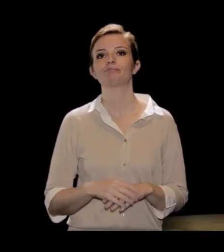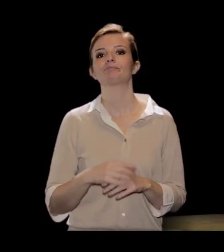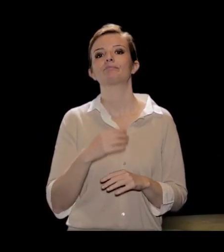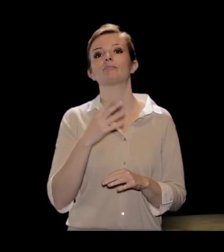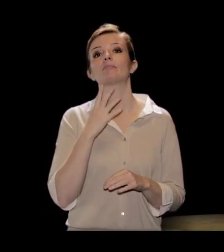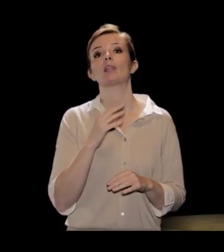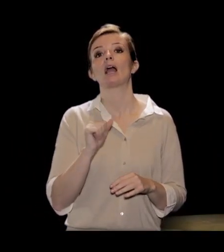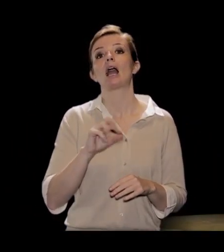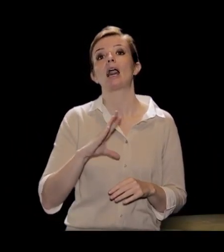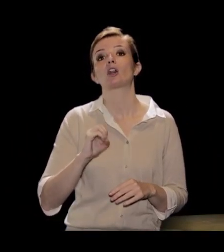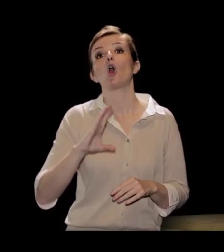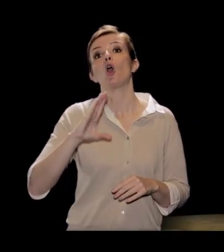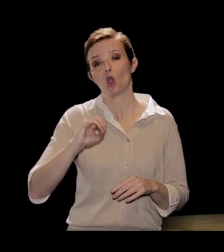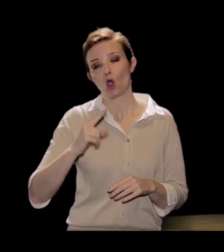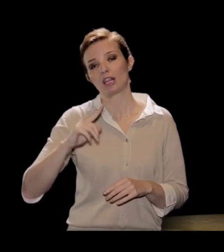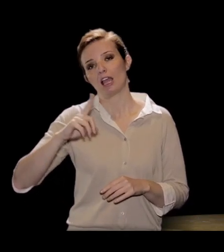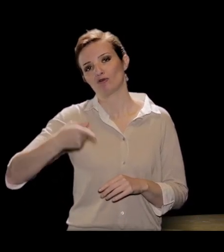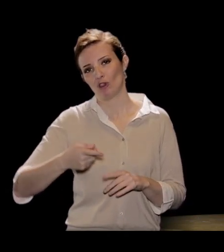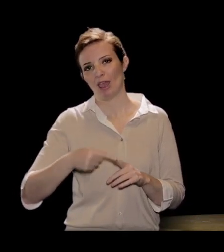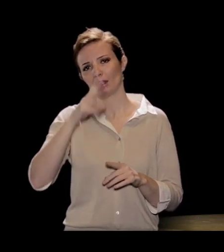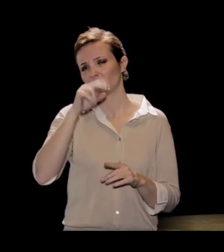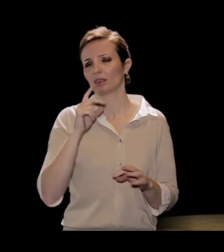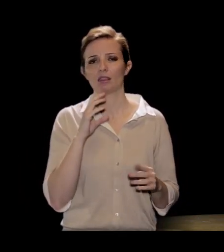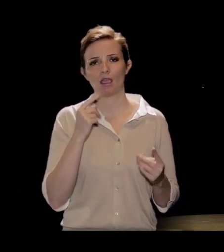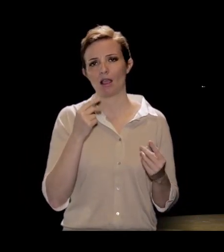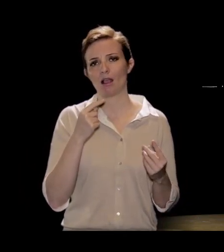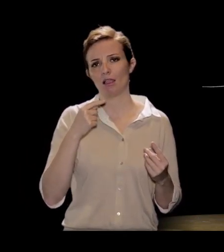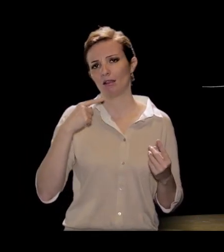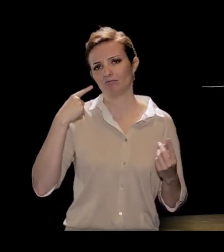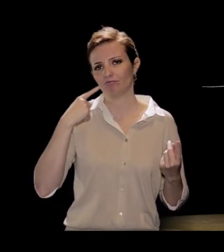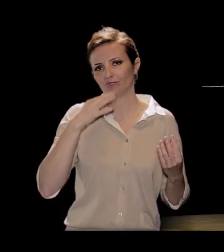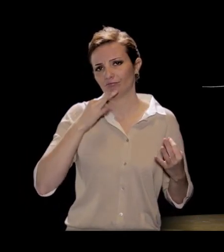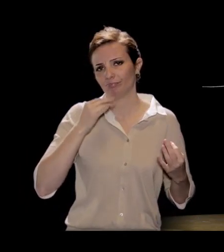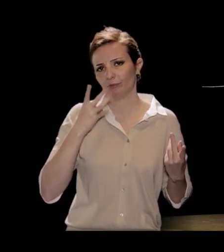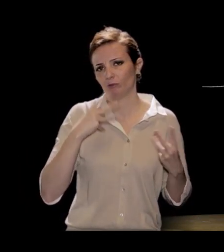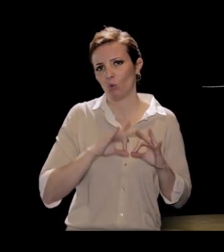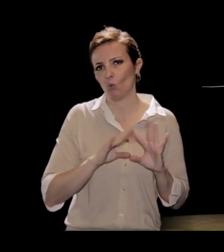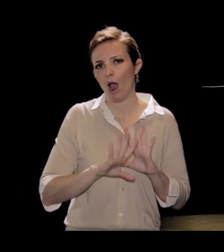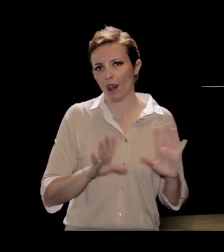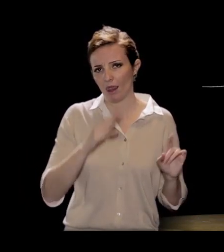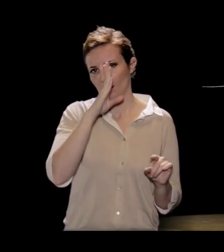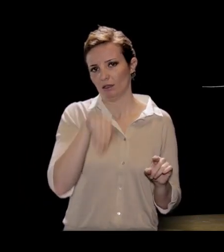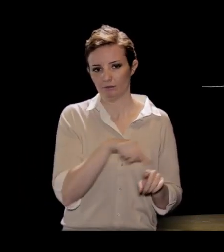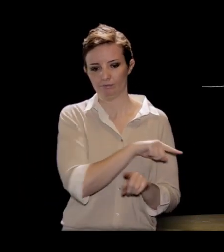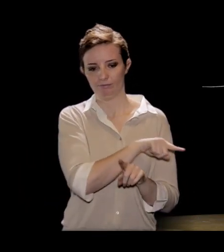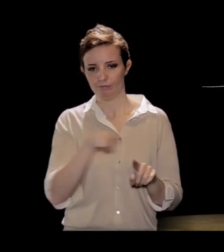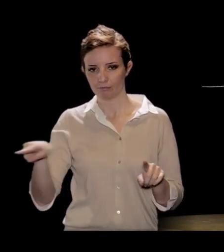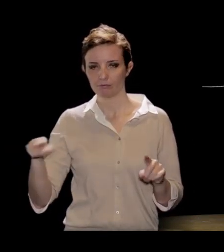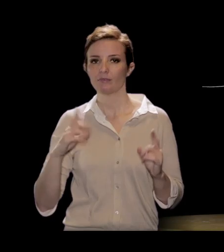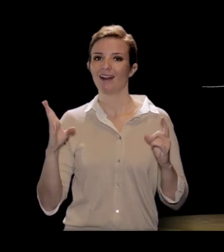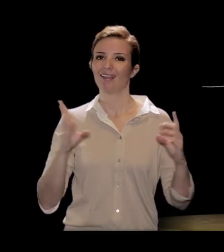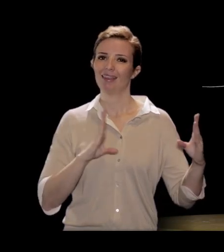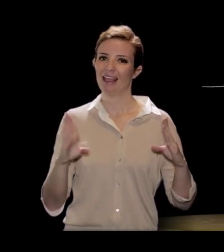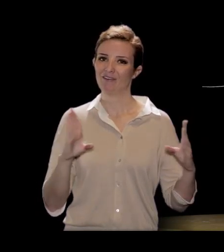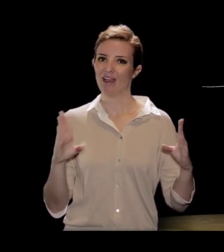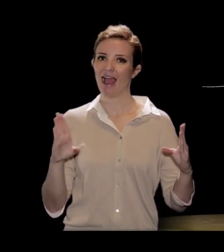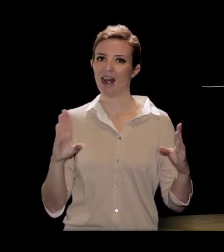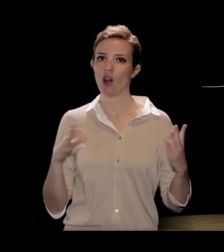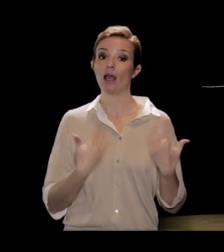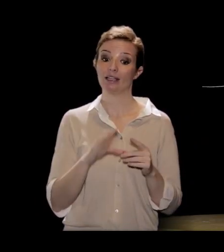Arco cotangente ha un ragionamento del tutto analogo, l'intervallo da prendere in